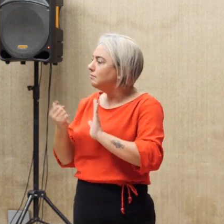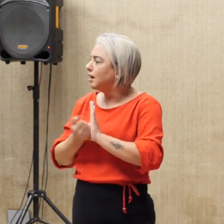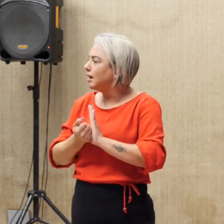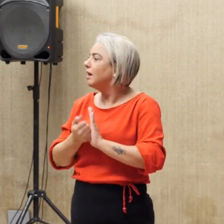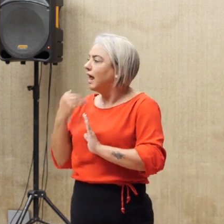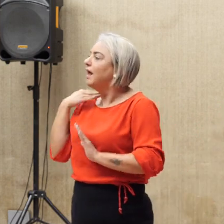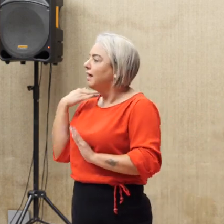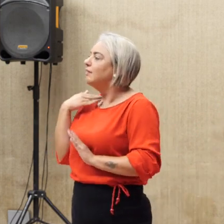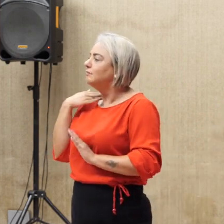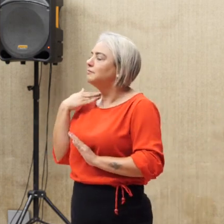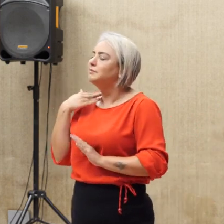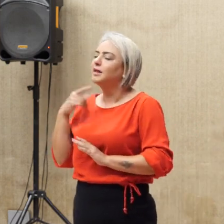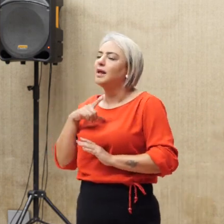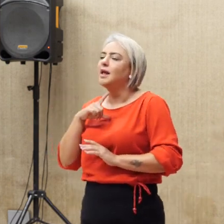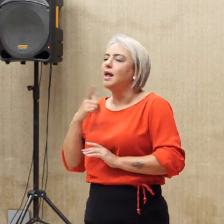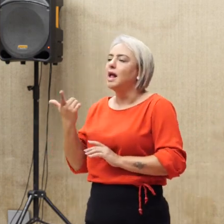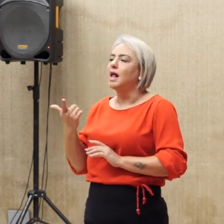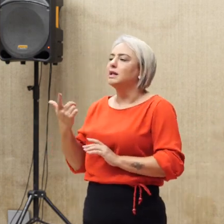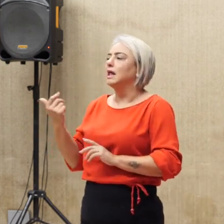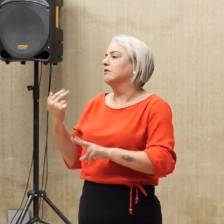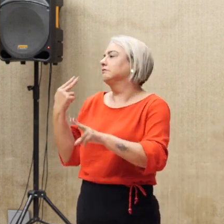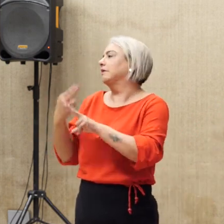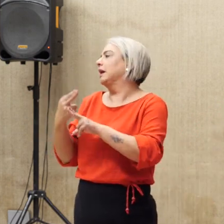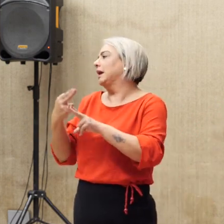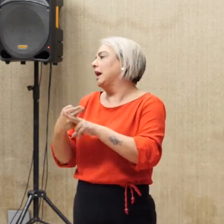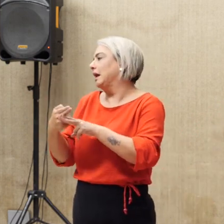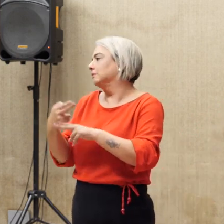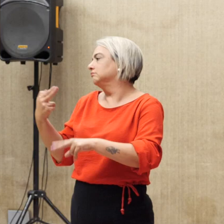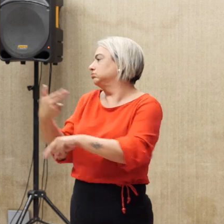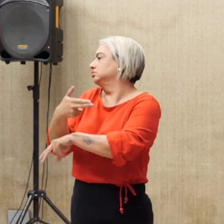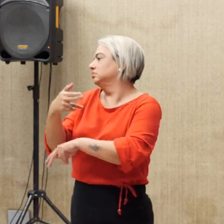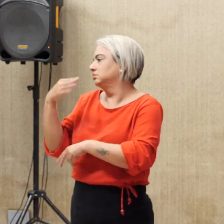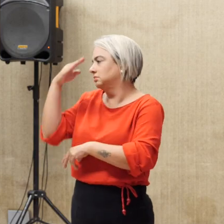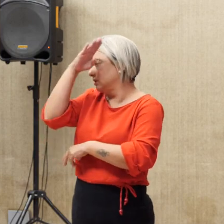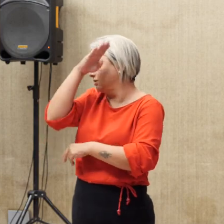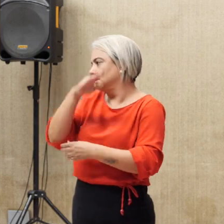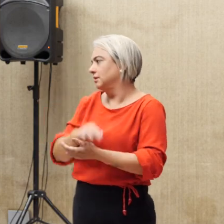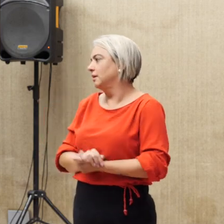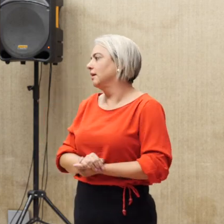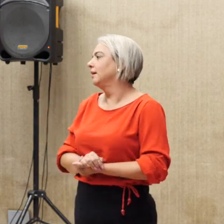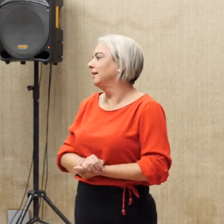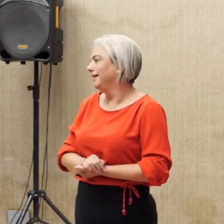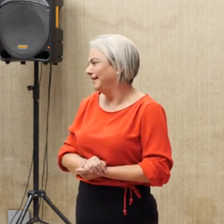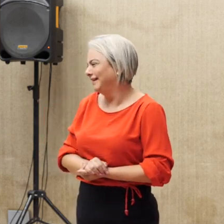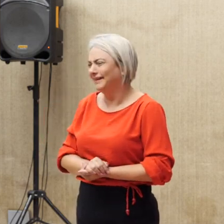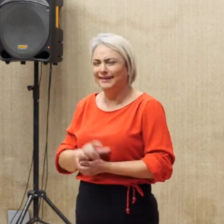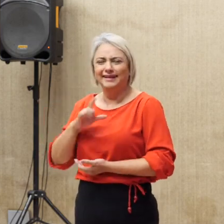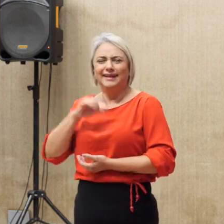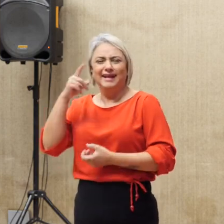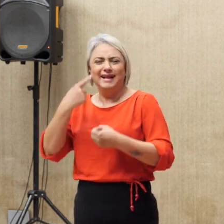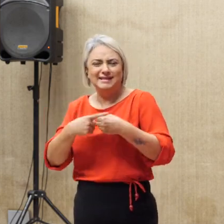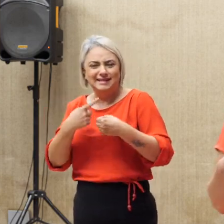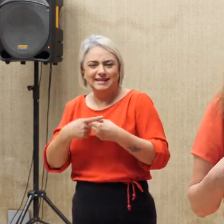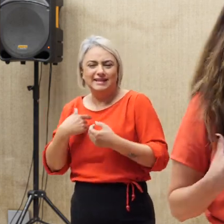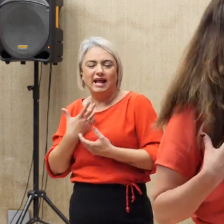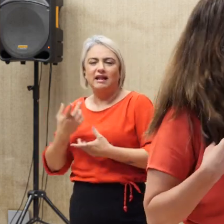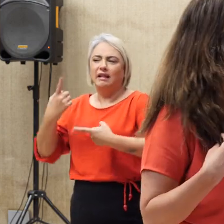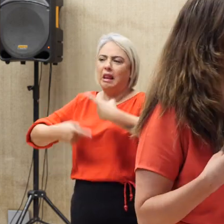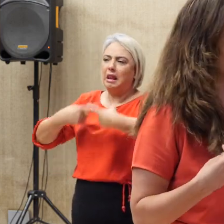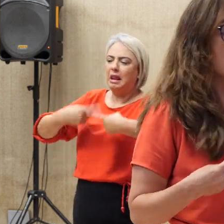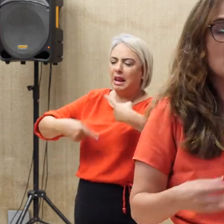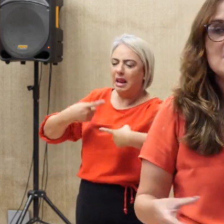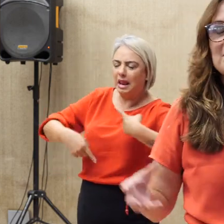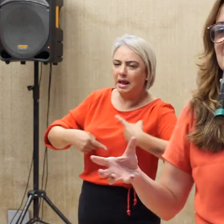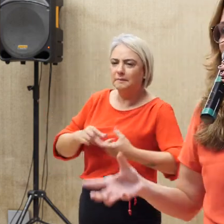ainda pelo episódio, né, da facada do Bolsonaro. Assim, é uma discussão que surge muito na cidade, às vezes, quando você discute